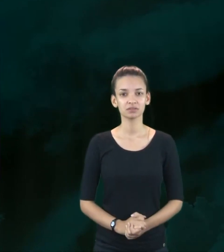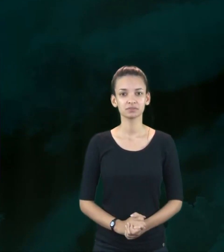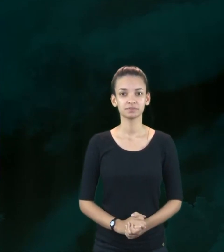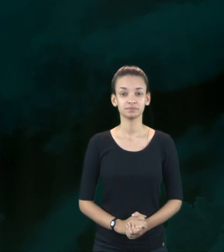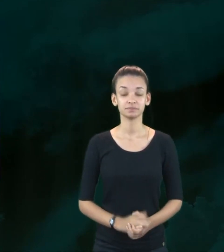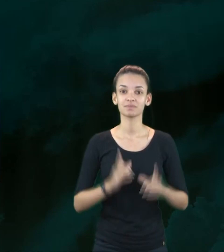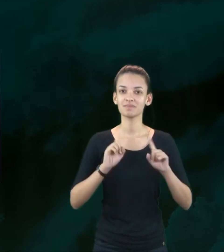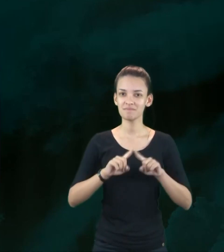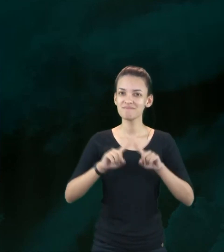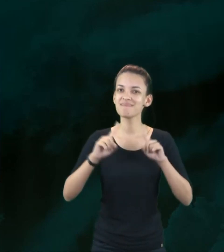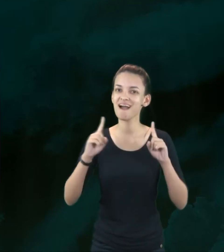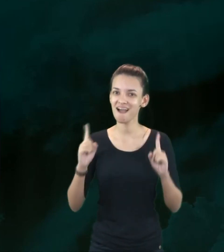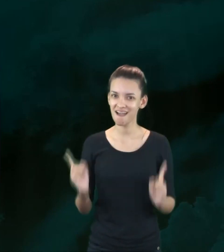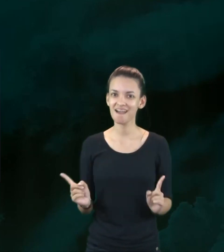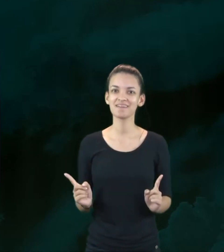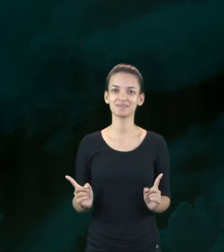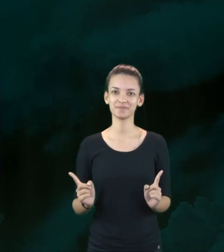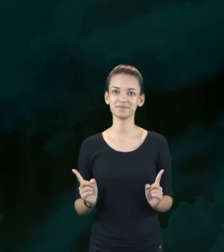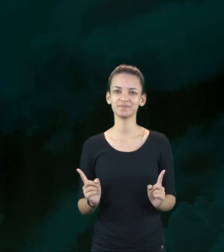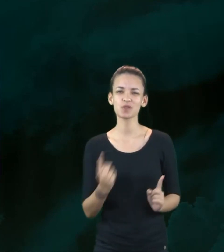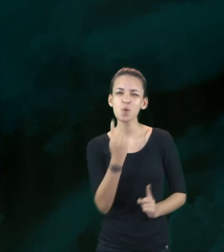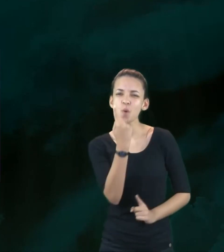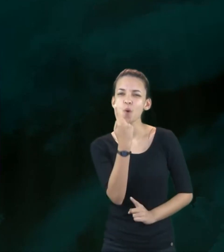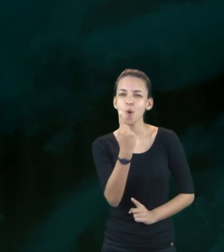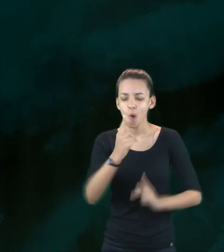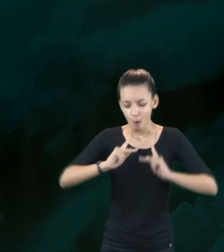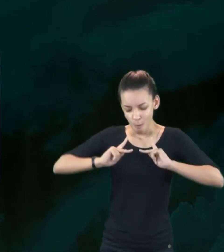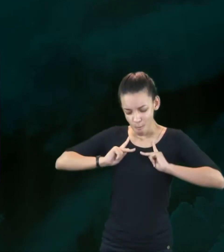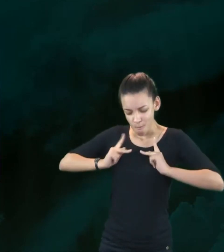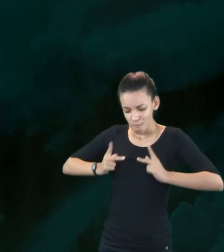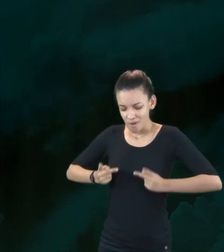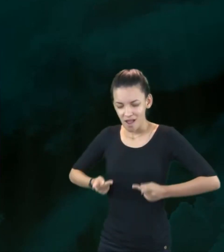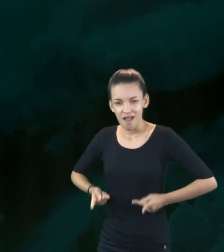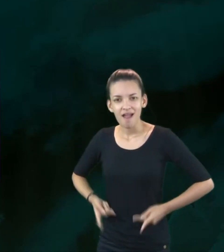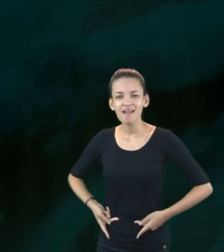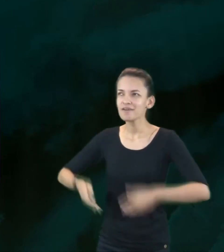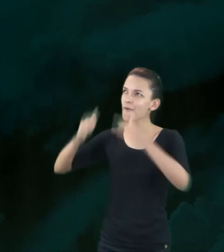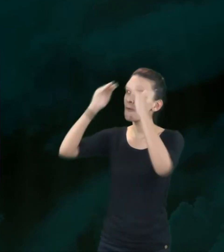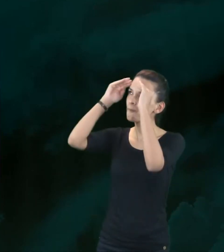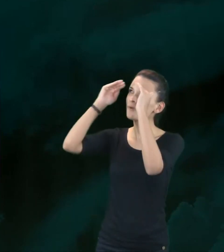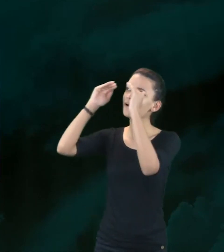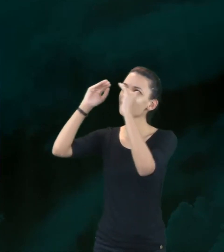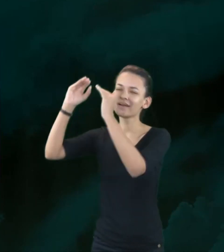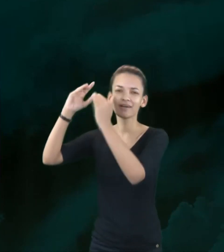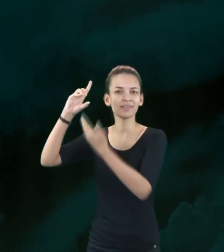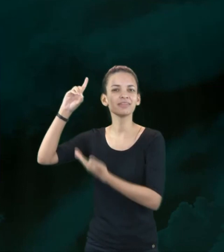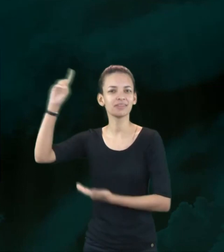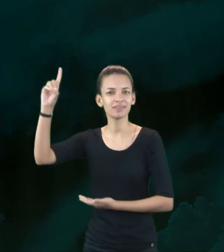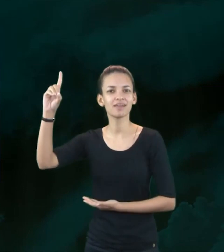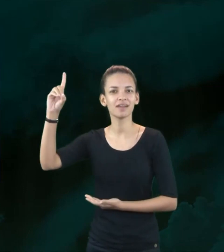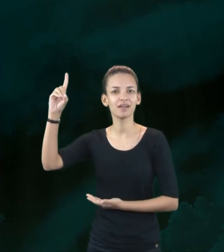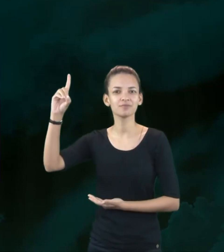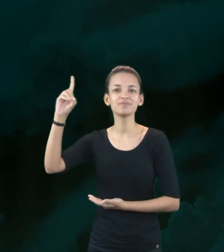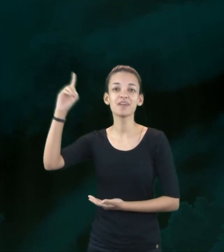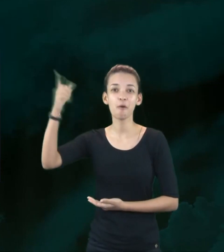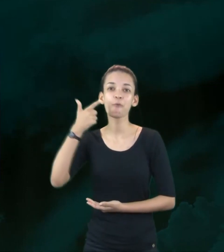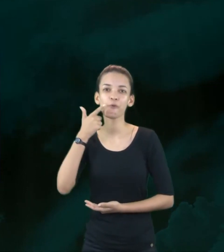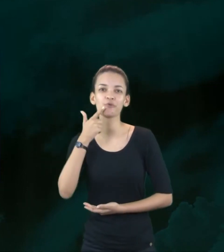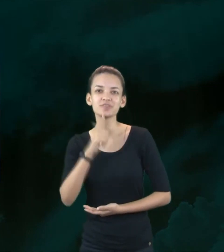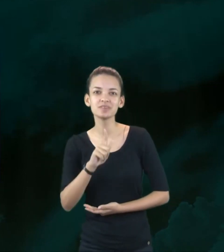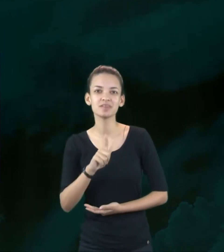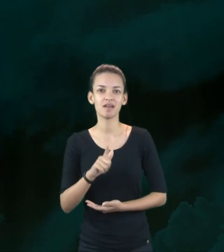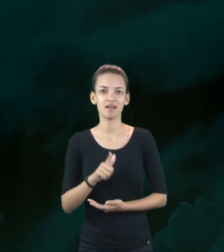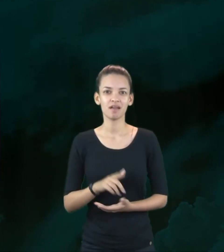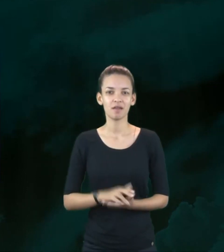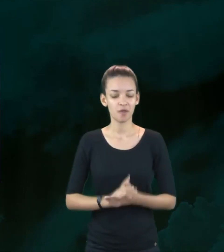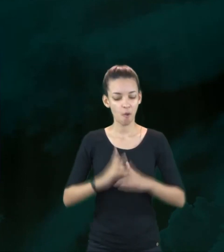aqui teve um homem que deu lugar, deu base para Deus restaurar, Deus guardar esse homem, essa raça humana. Então,